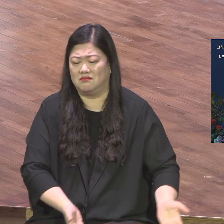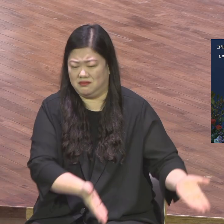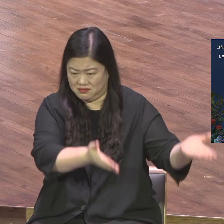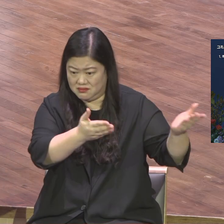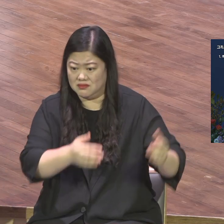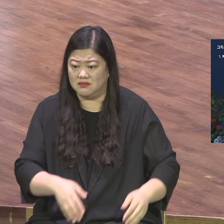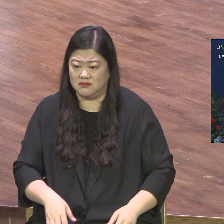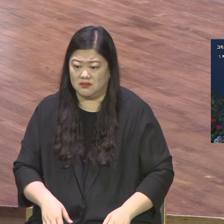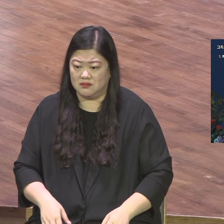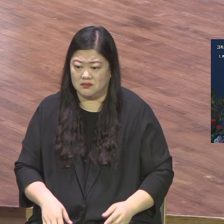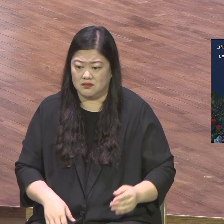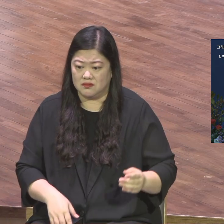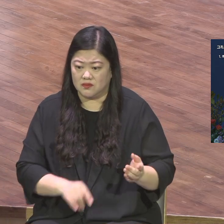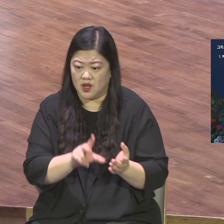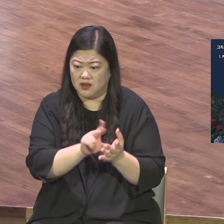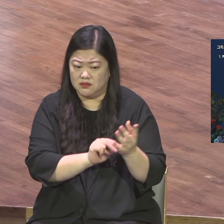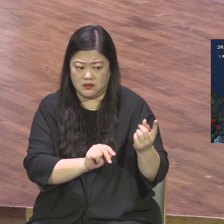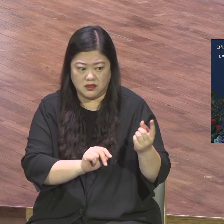돼요.